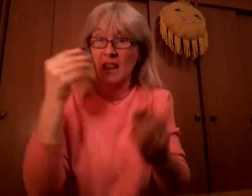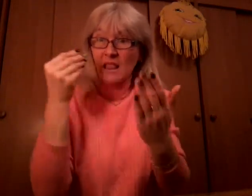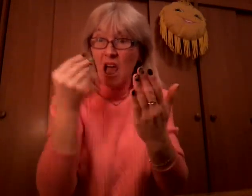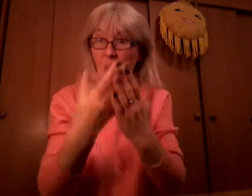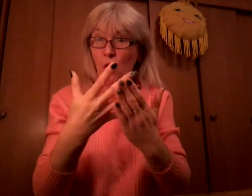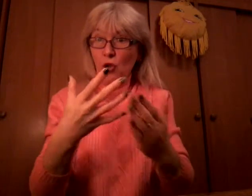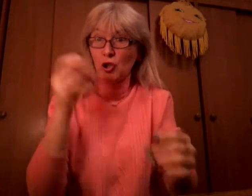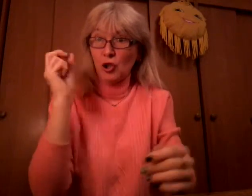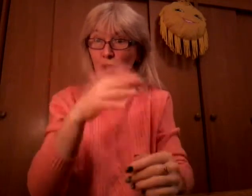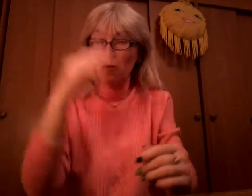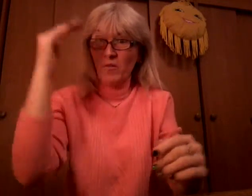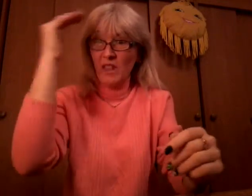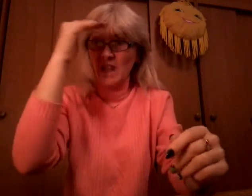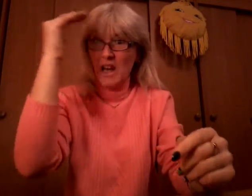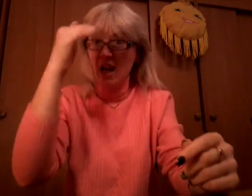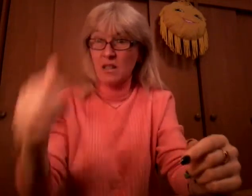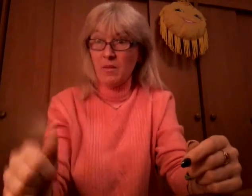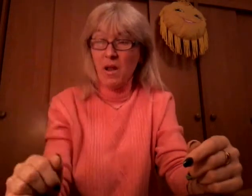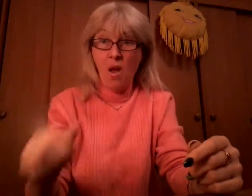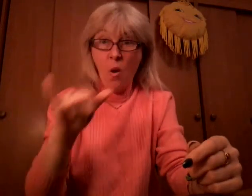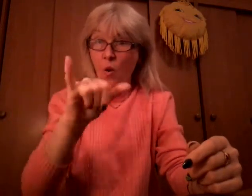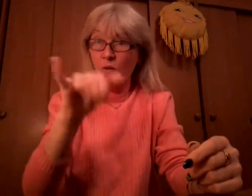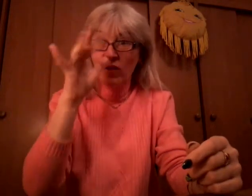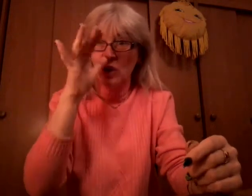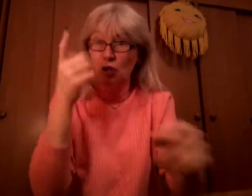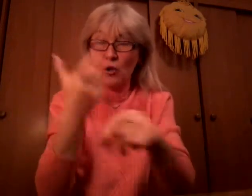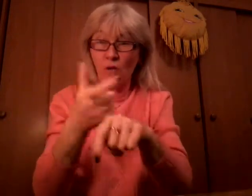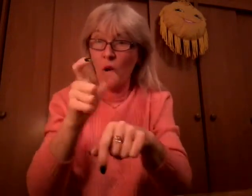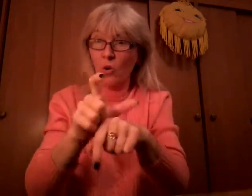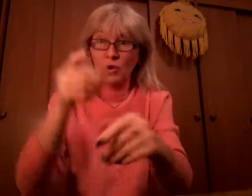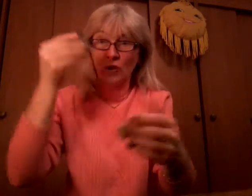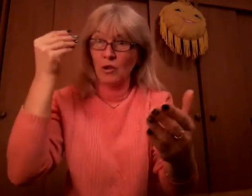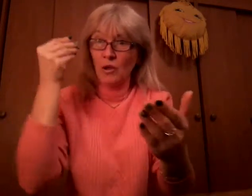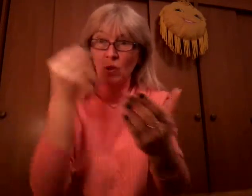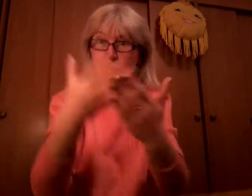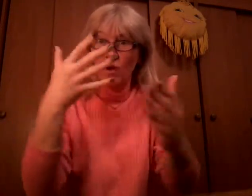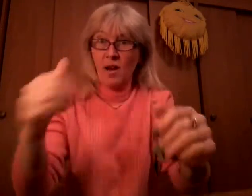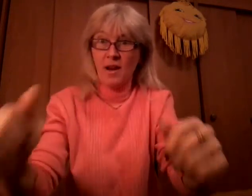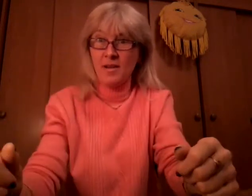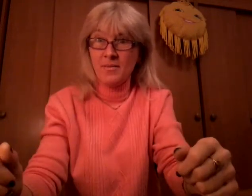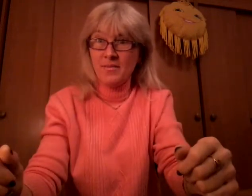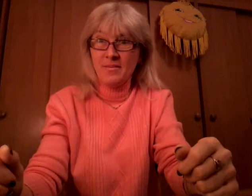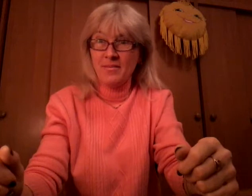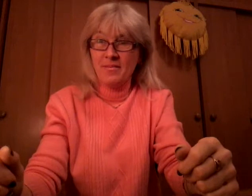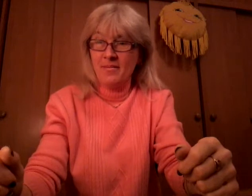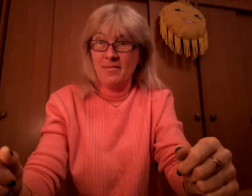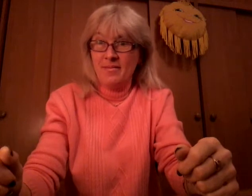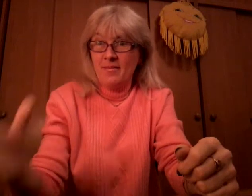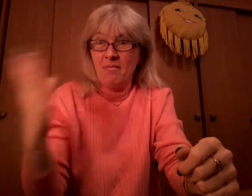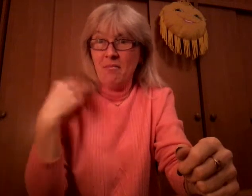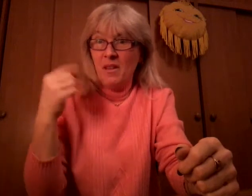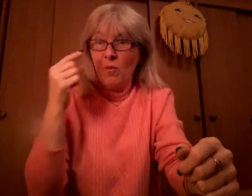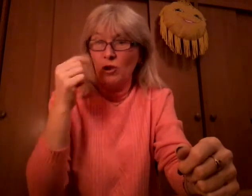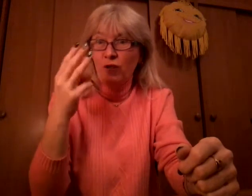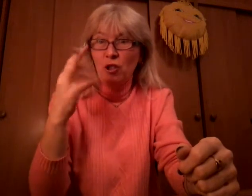дороже, чем в трассе. У вас, Ксенома, очень дорого. Мне муж в